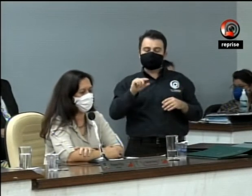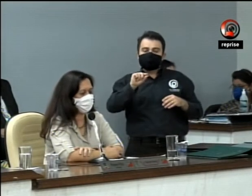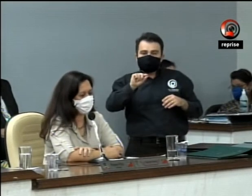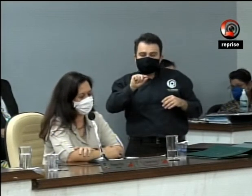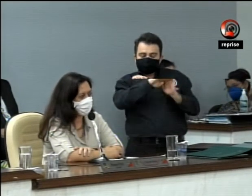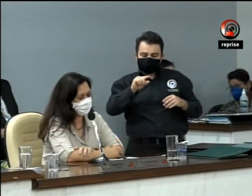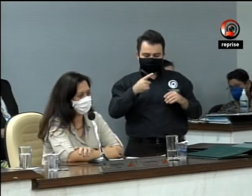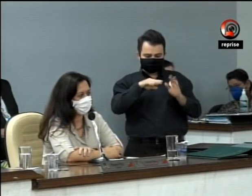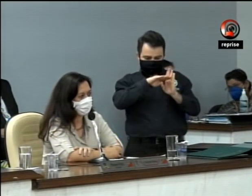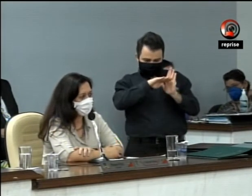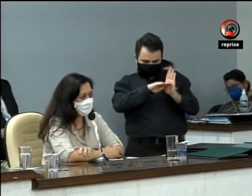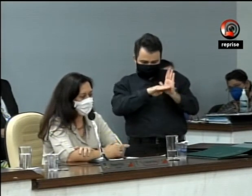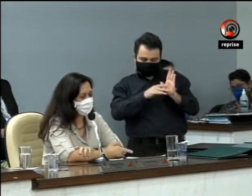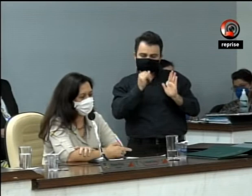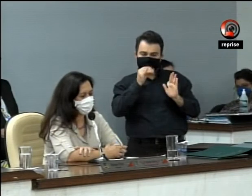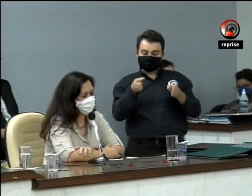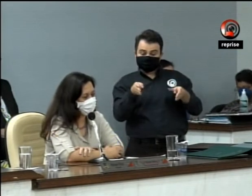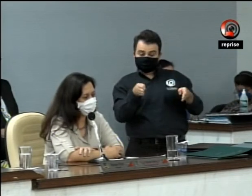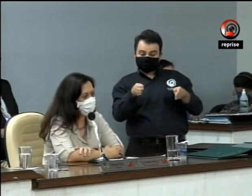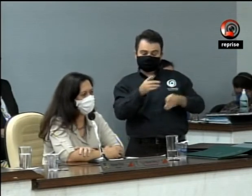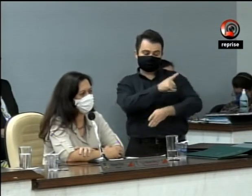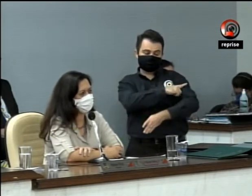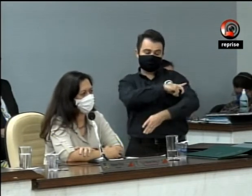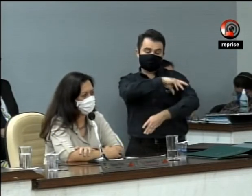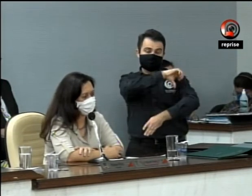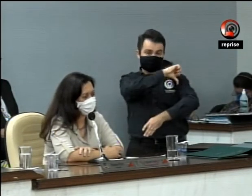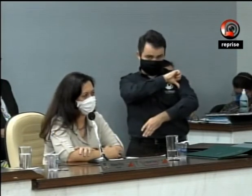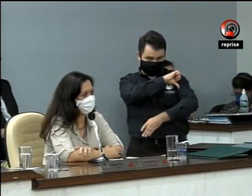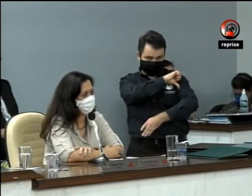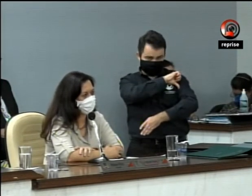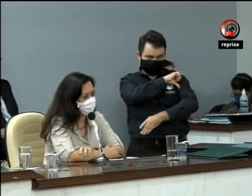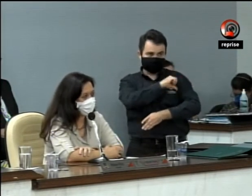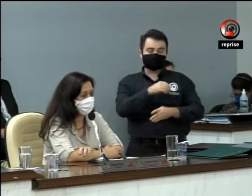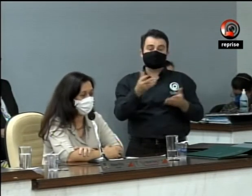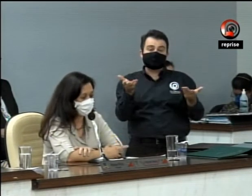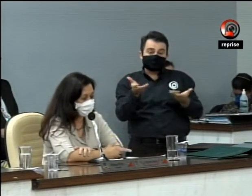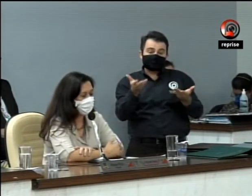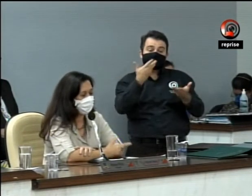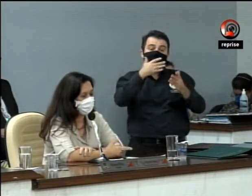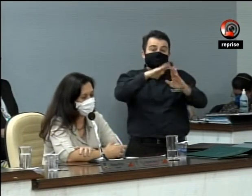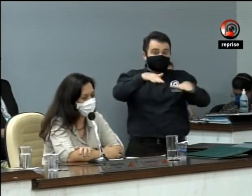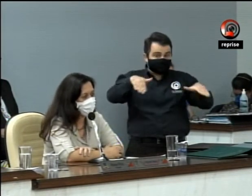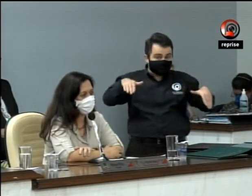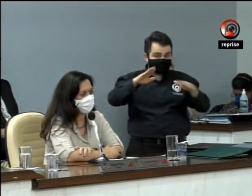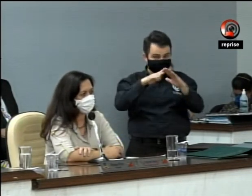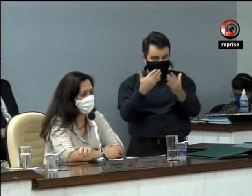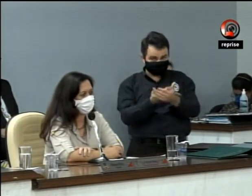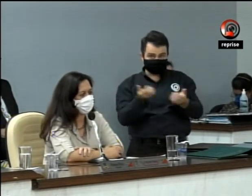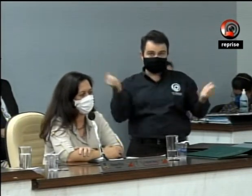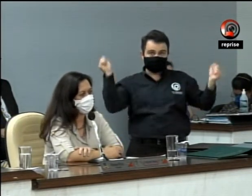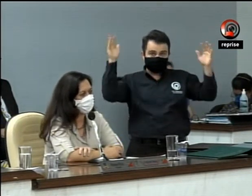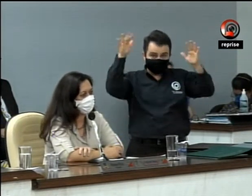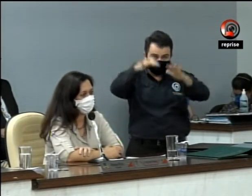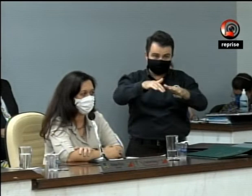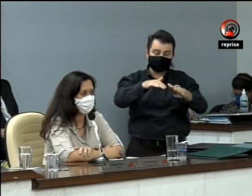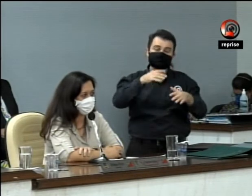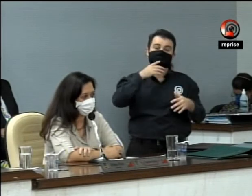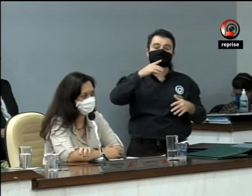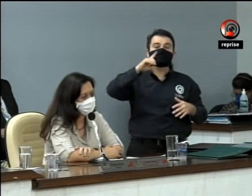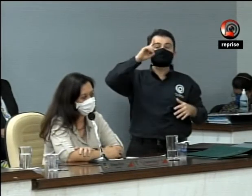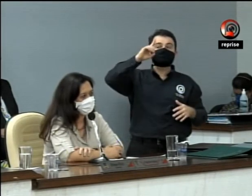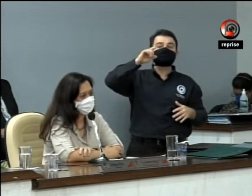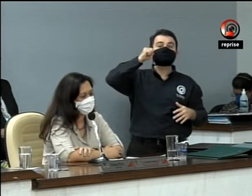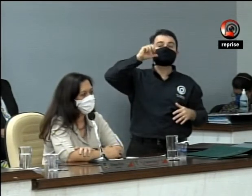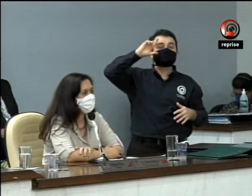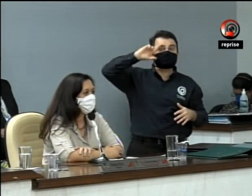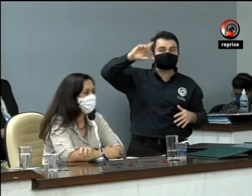o fundamental e eles continuam agora se reunindo para fazer o protocolo do infantil, inclusive com participação de diretoras do infantil.